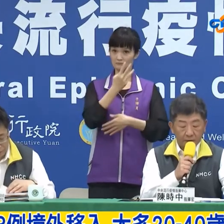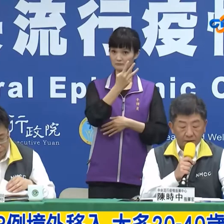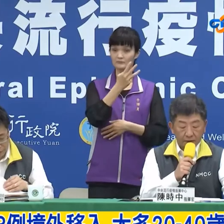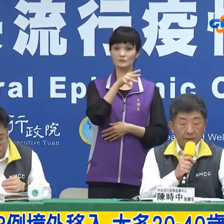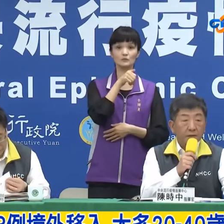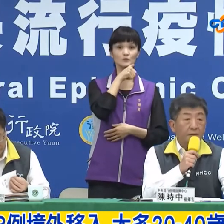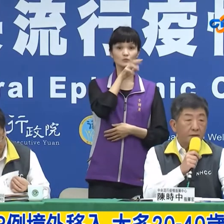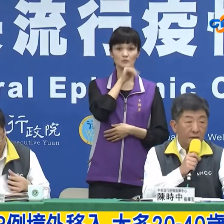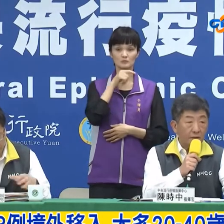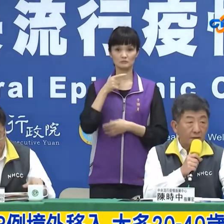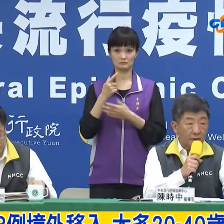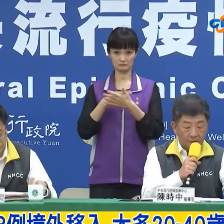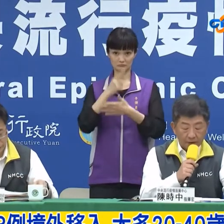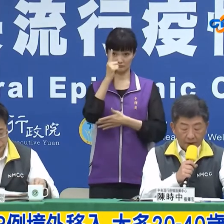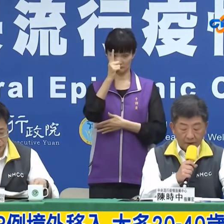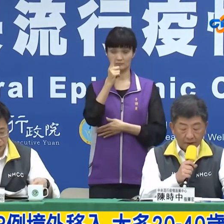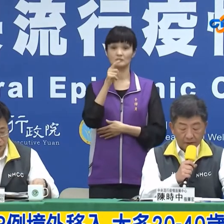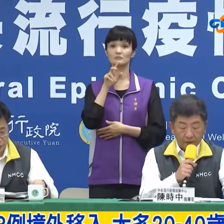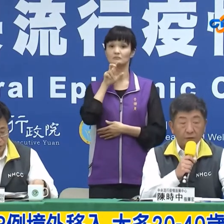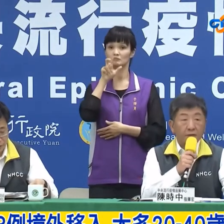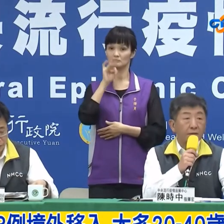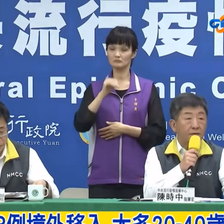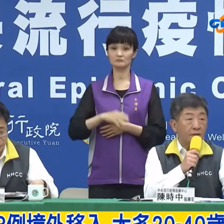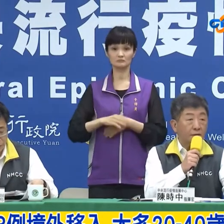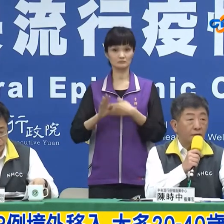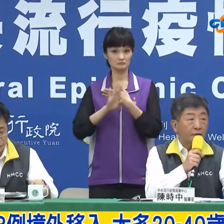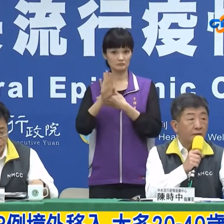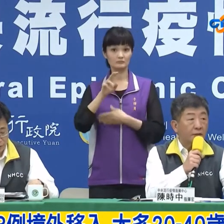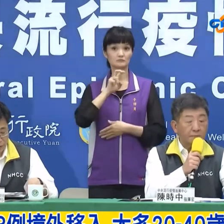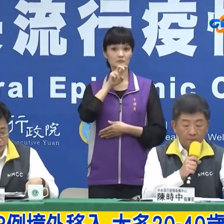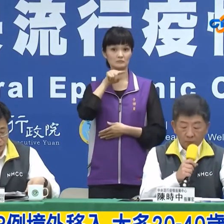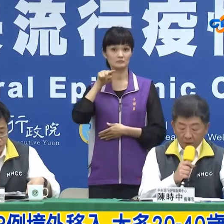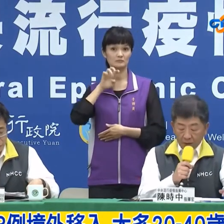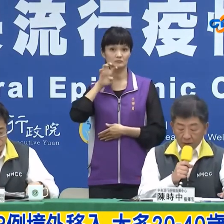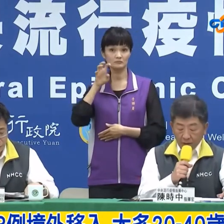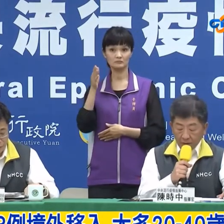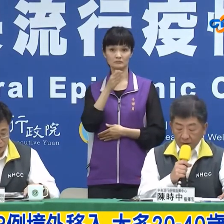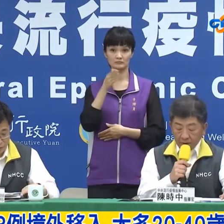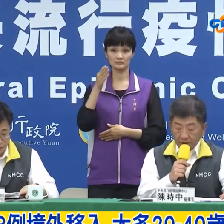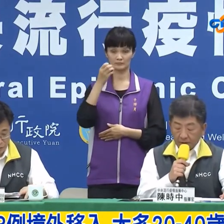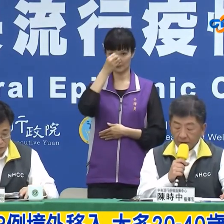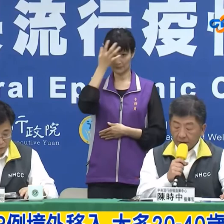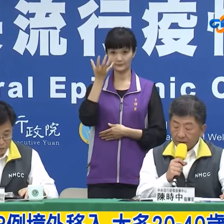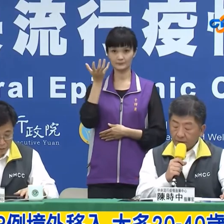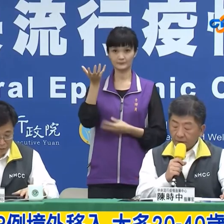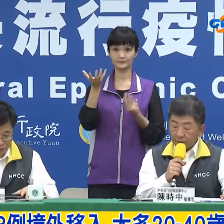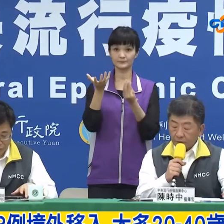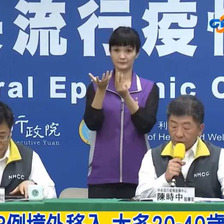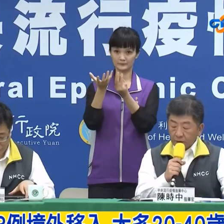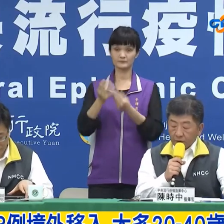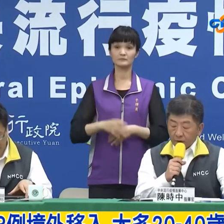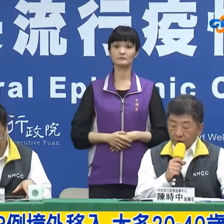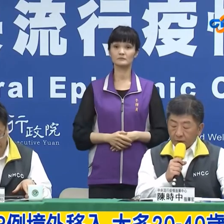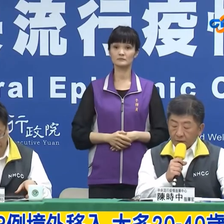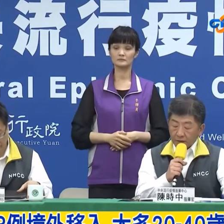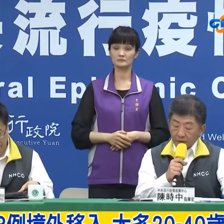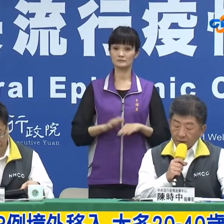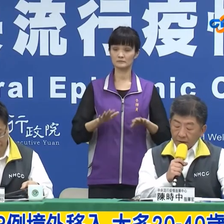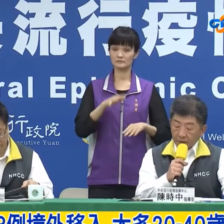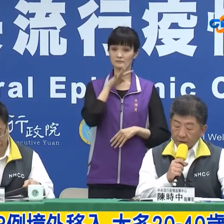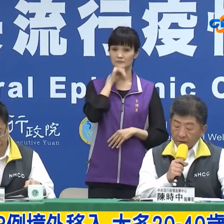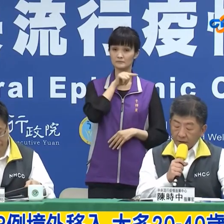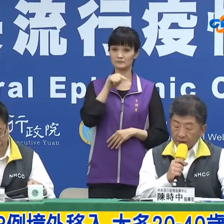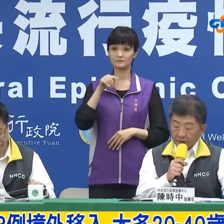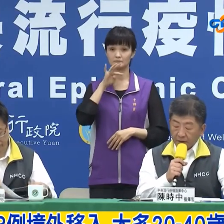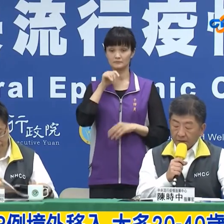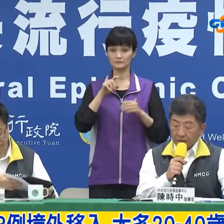1位70岁，其他都介于在20岁到40岁之间。那因为有这样的一个年龄的分布，哦，主要是因